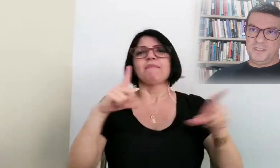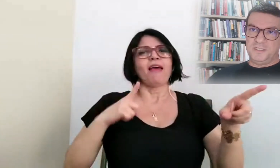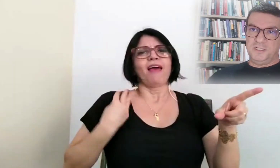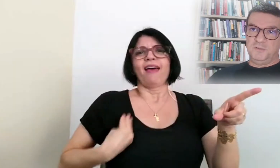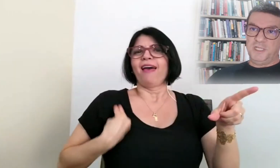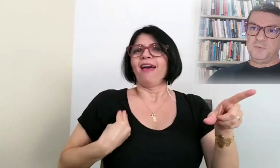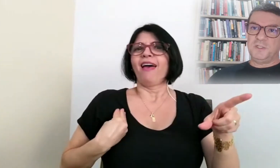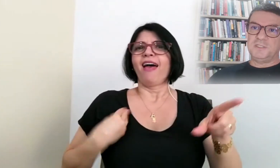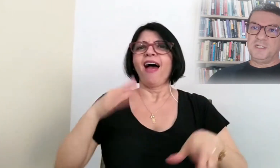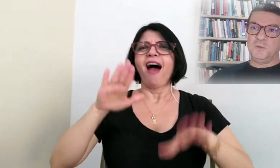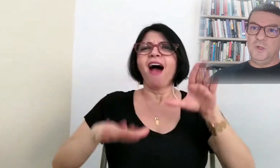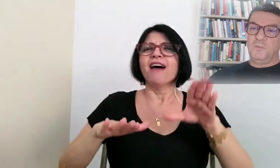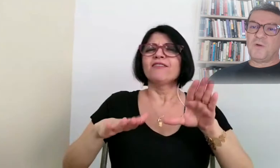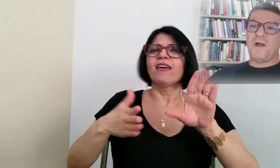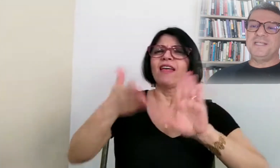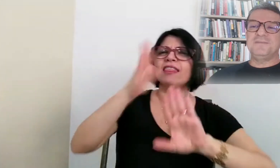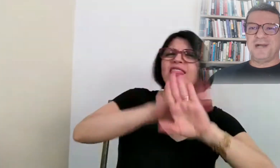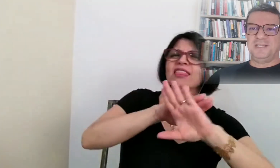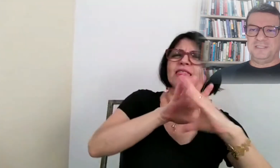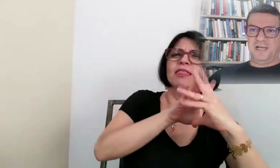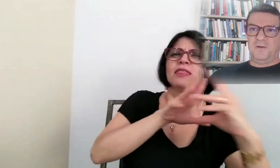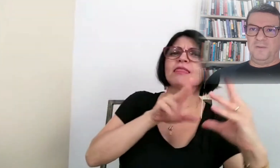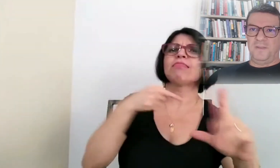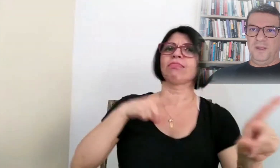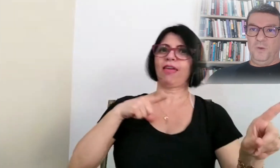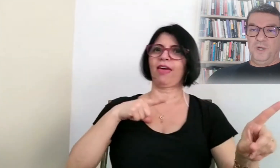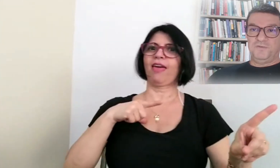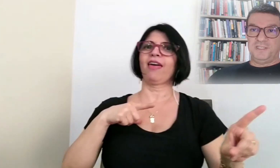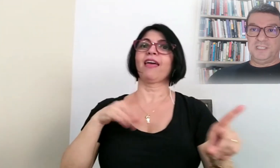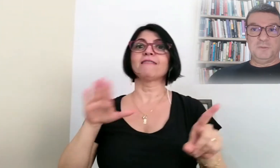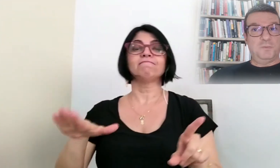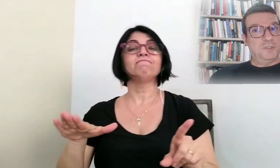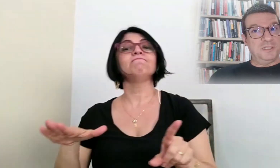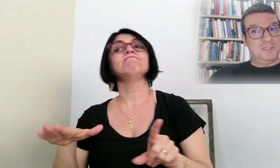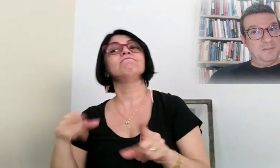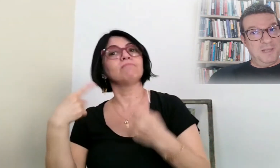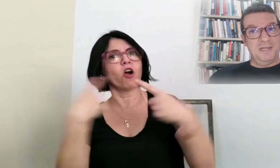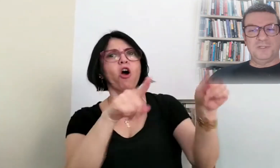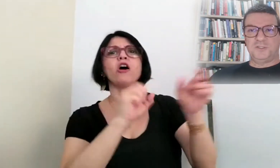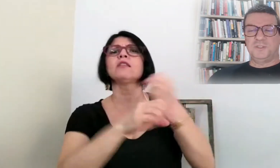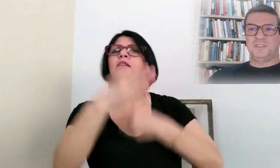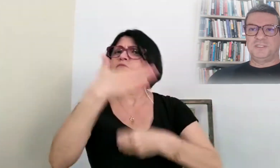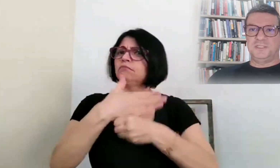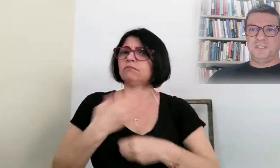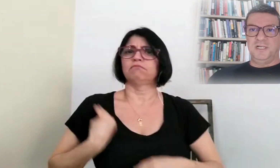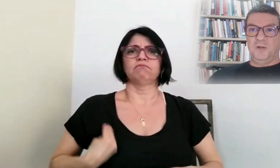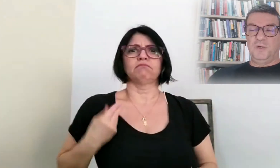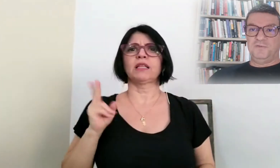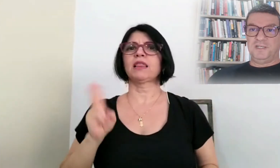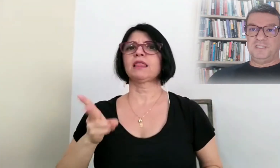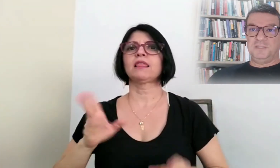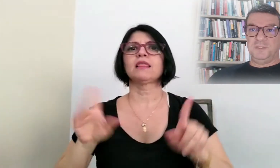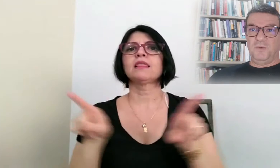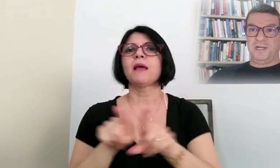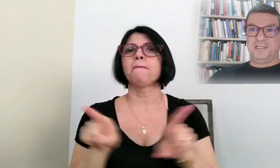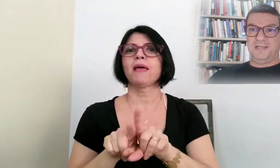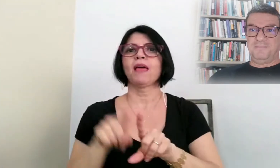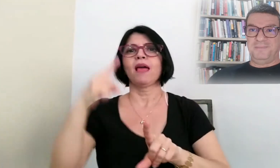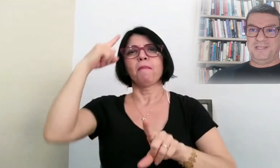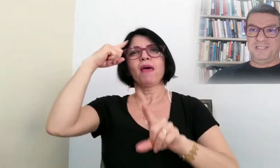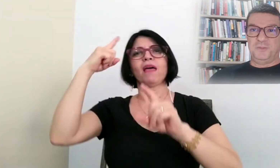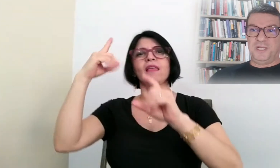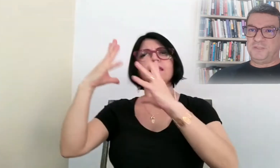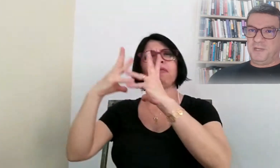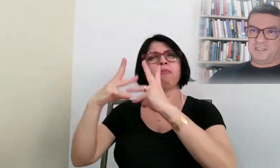continuou existindo, mesmo que sendo uma corrente marginal. O antifascismo, portanto, também não deixou de existir. O antifascismo, embora